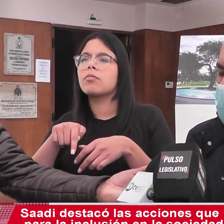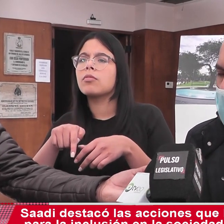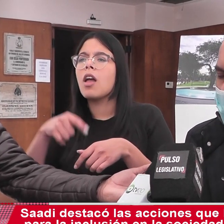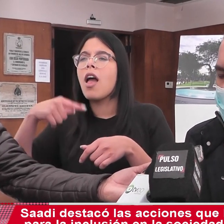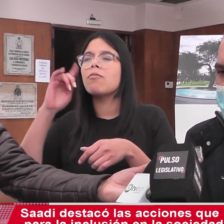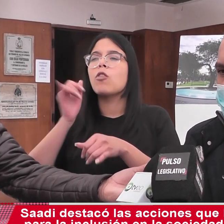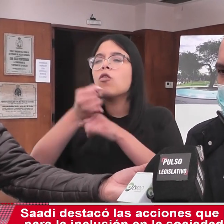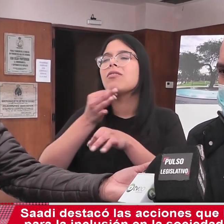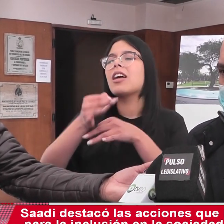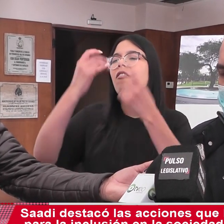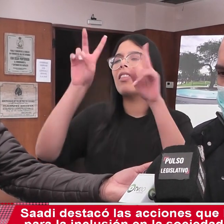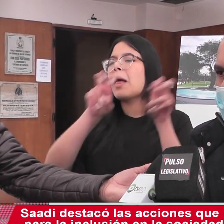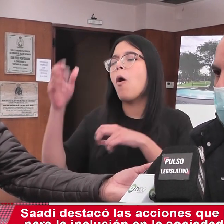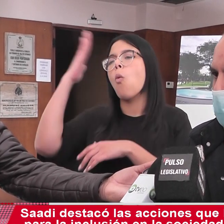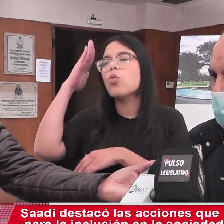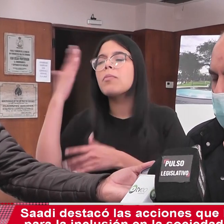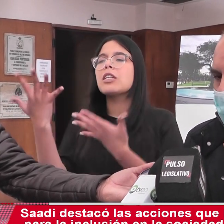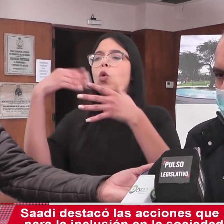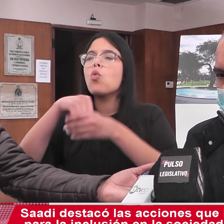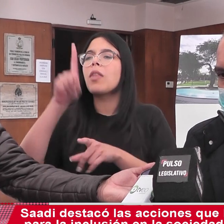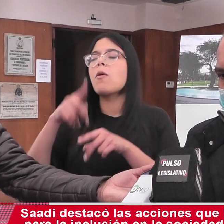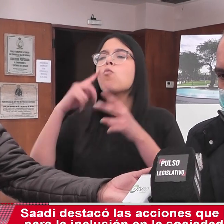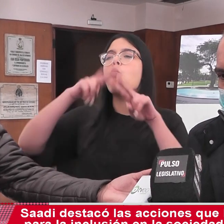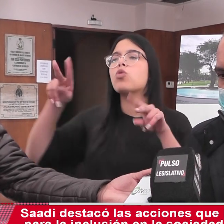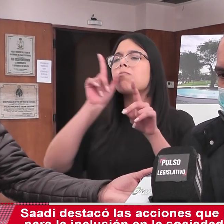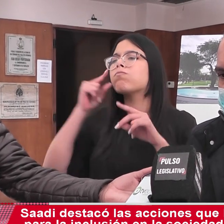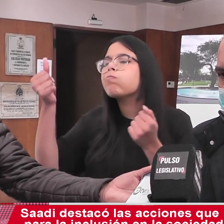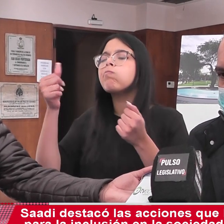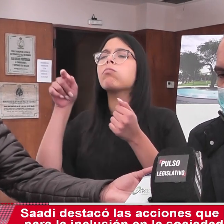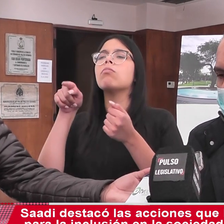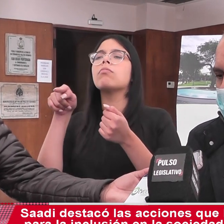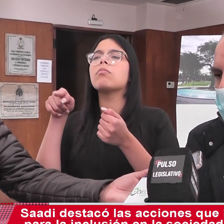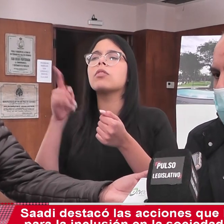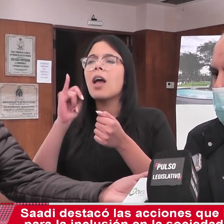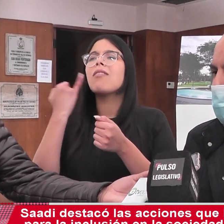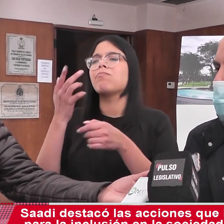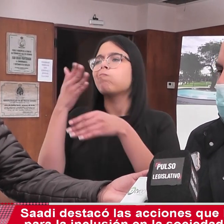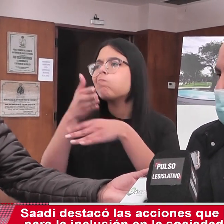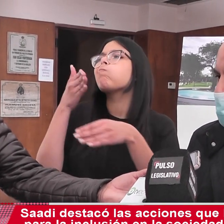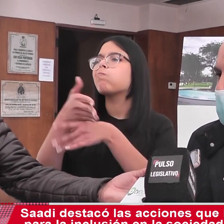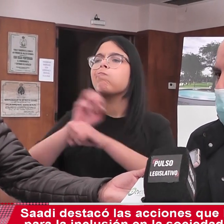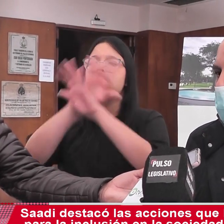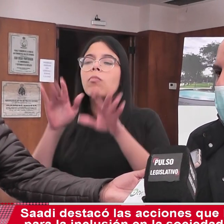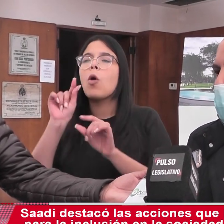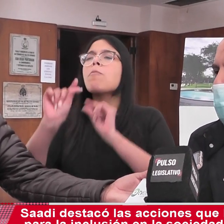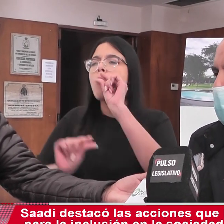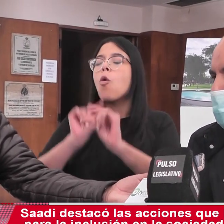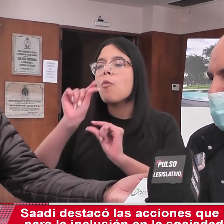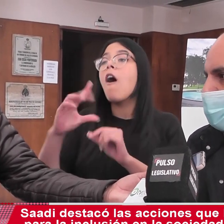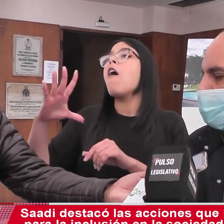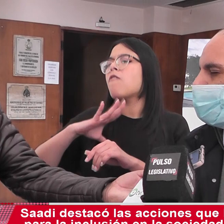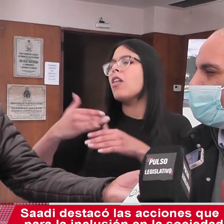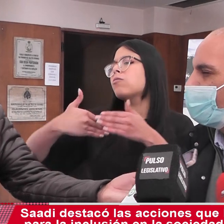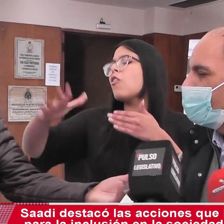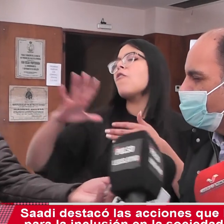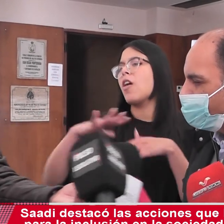partes culturales más inclusivas, como el Museo Calavati, donde también se están haciendo intervenciones. Vamos de a poco, reitero, faltan